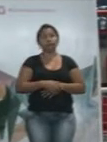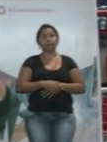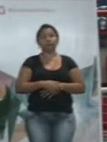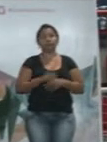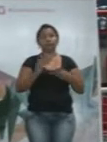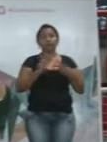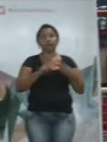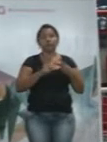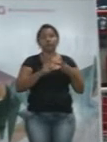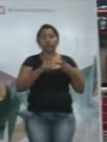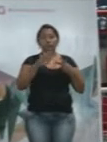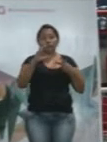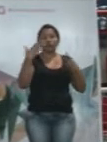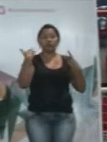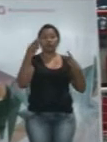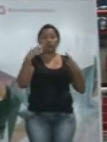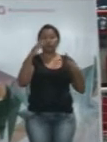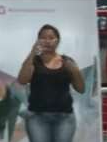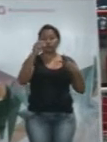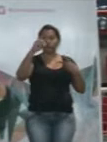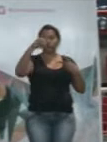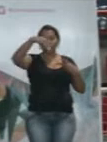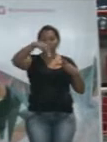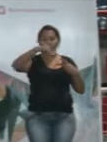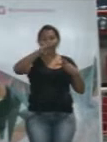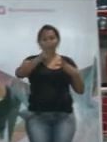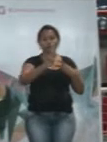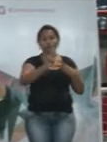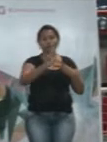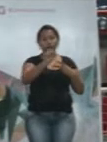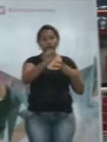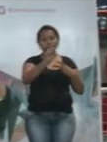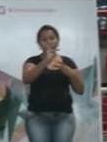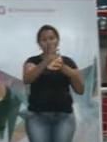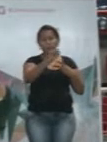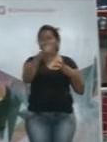deu o calor de combustão. Então, quando você queimar 1 mol de